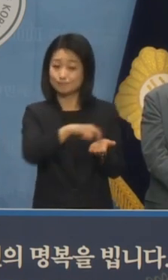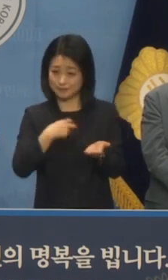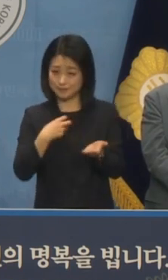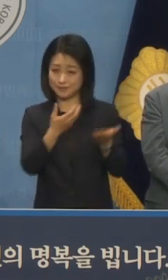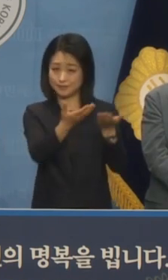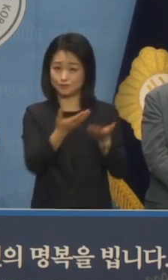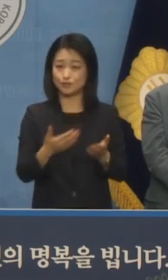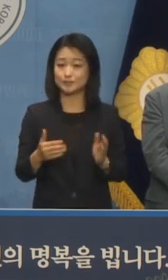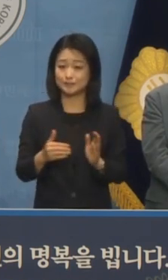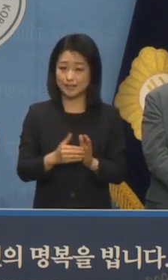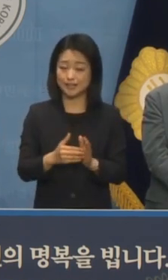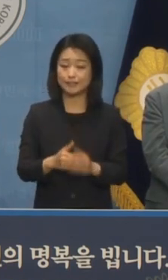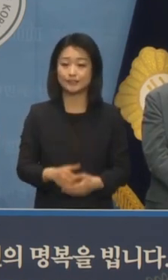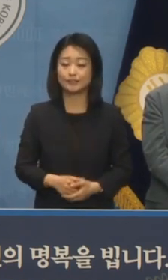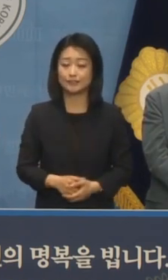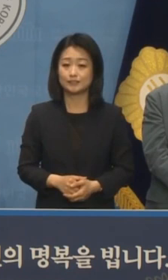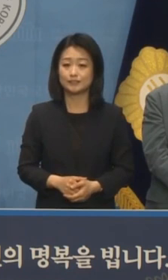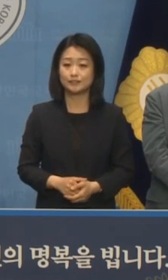남기셨습니다.